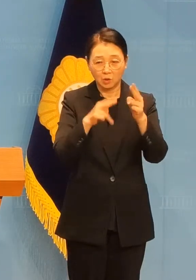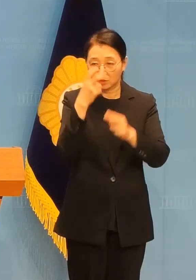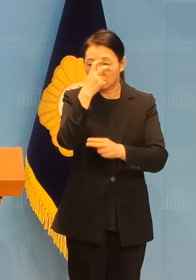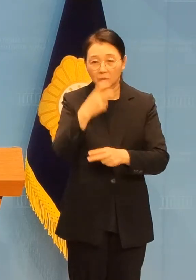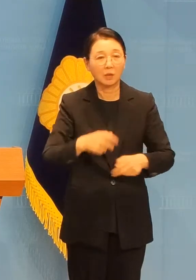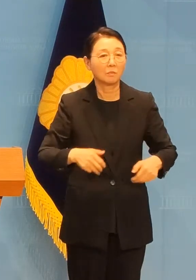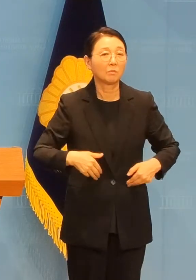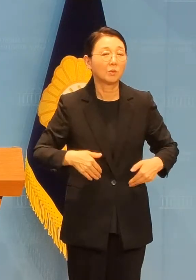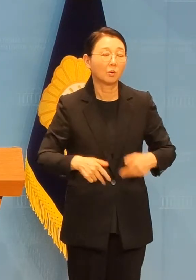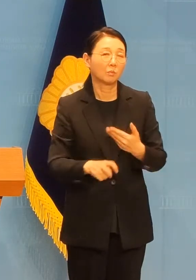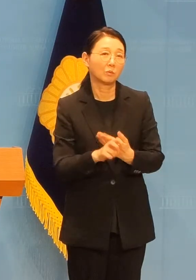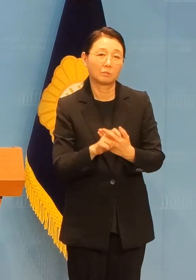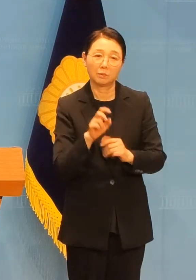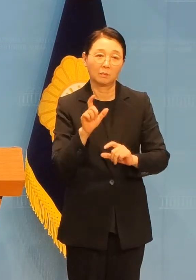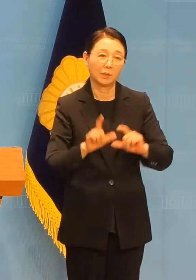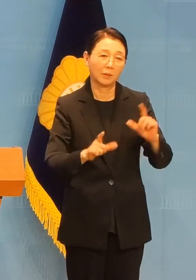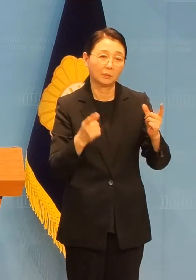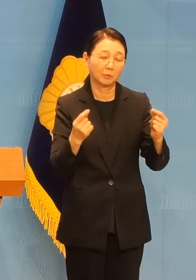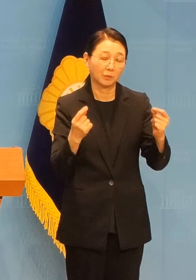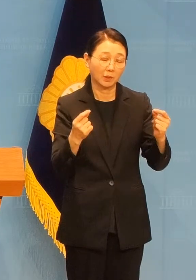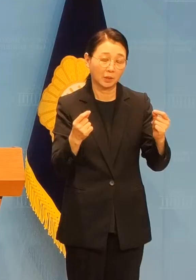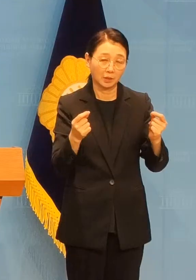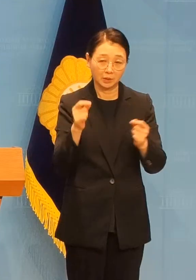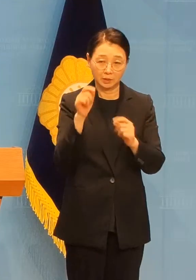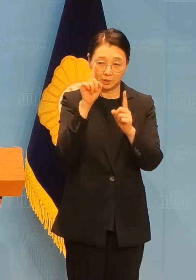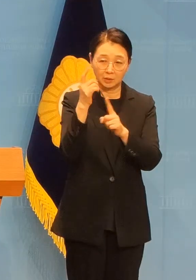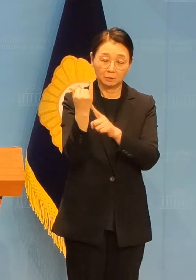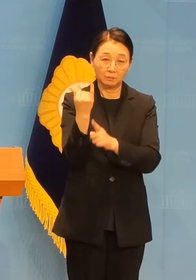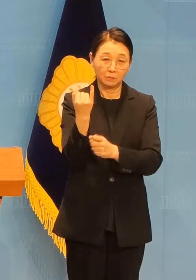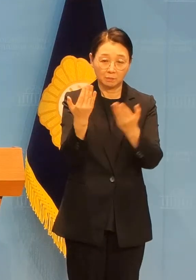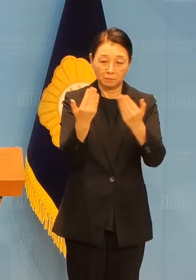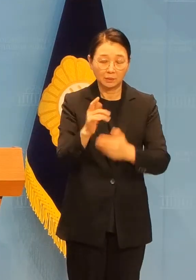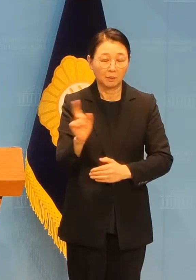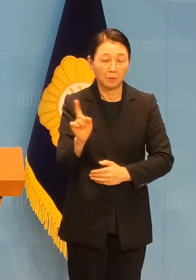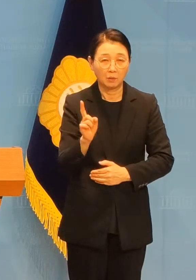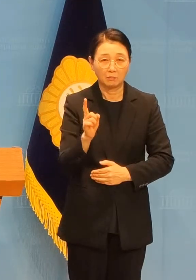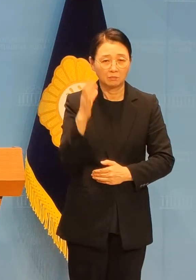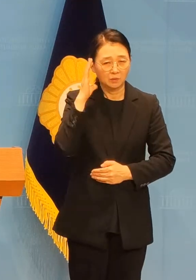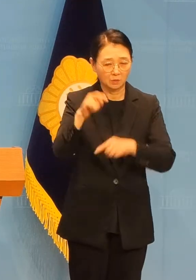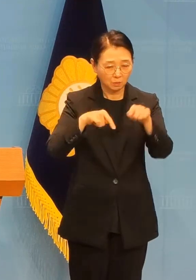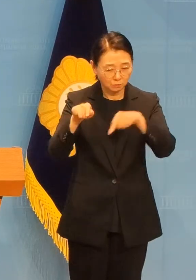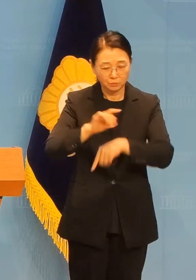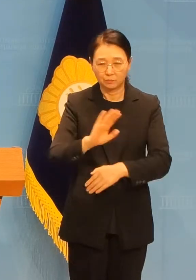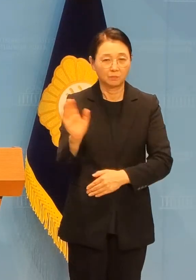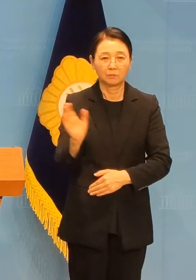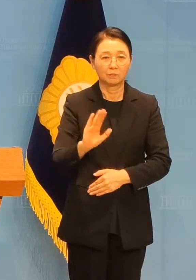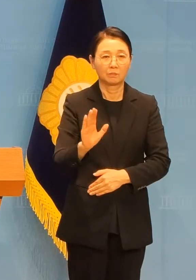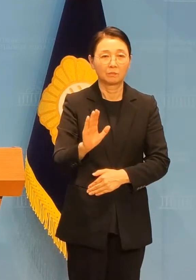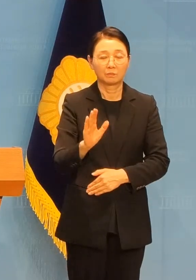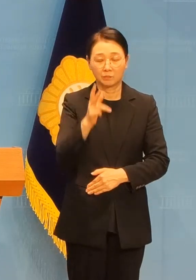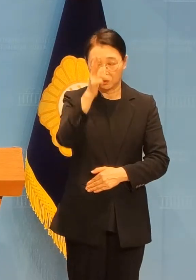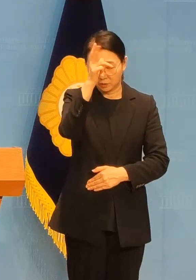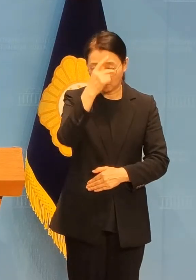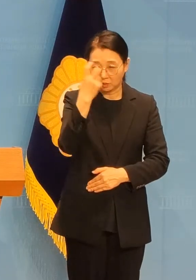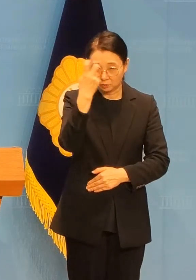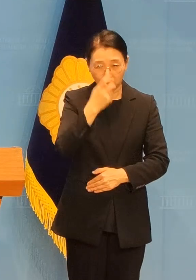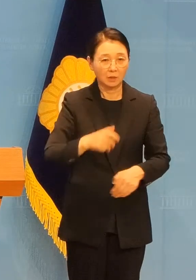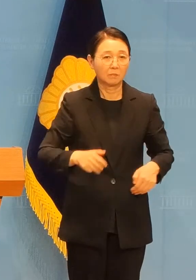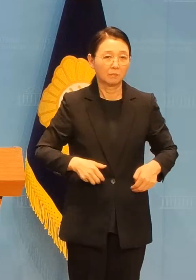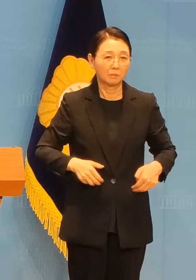위법입니다. 이 후보자가 받아야 할 것은 청문회가 아니라 경찰의 수사입니다.